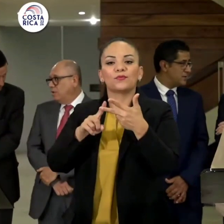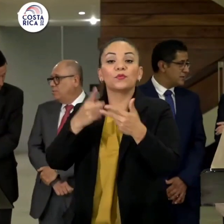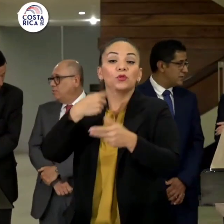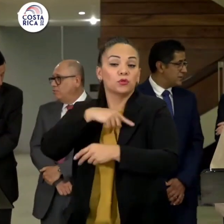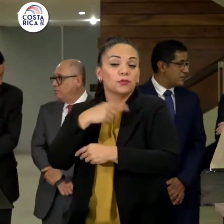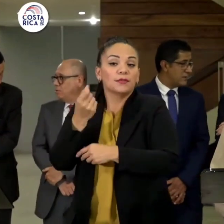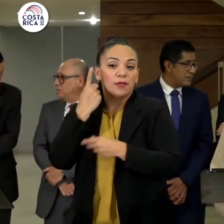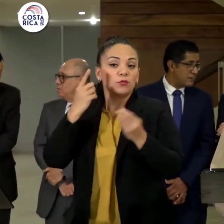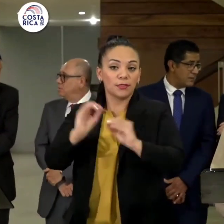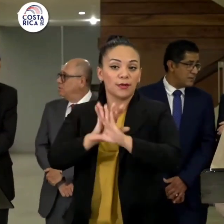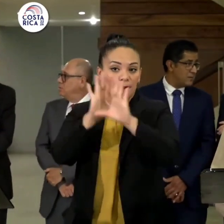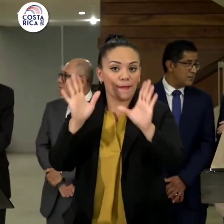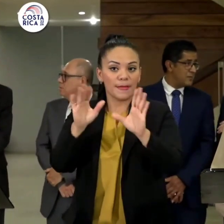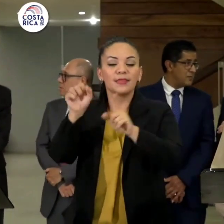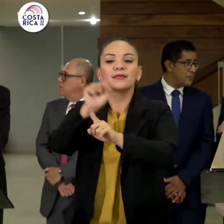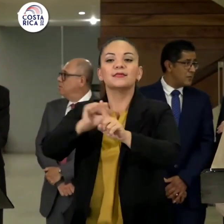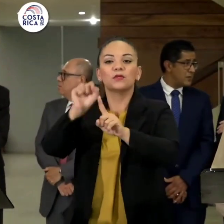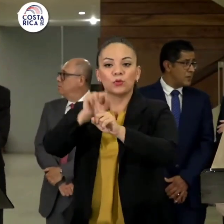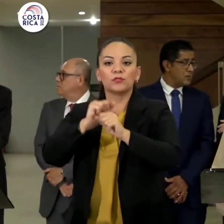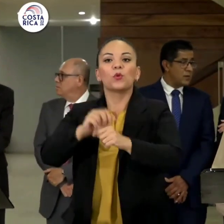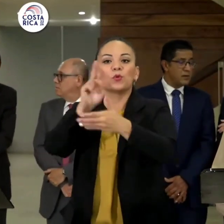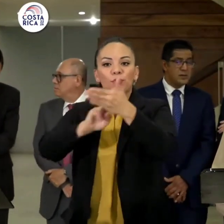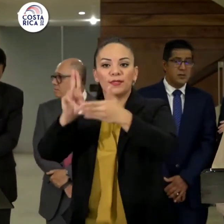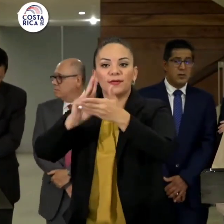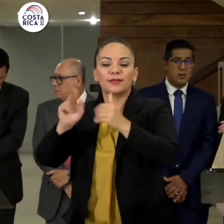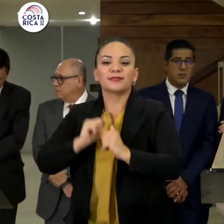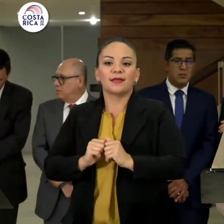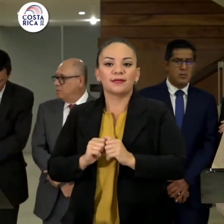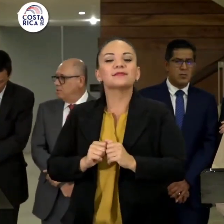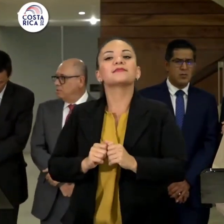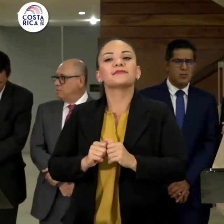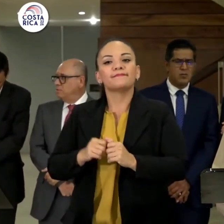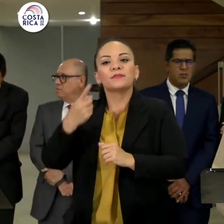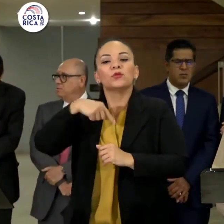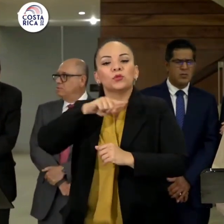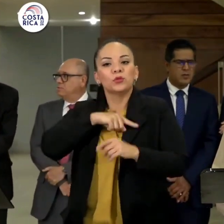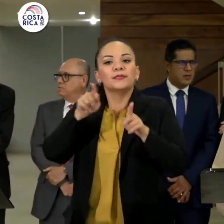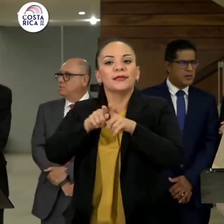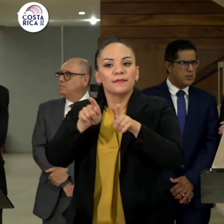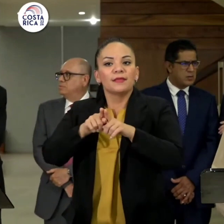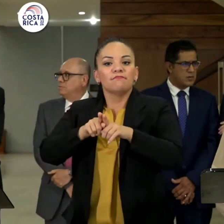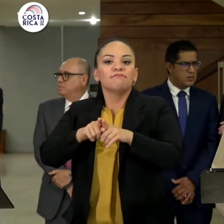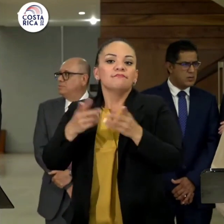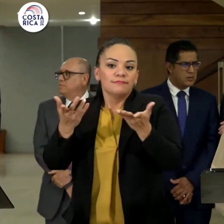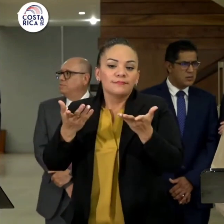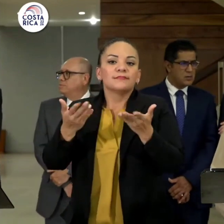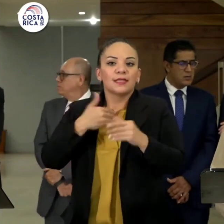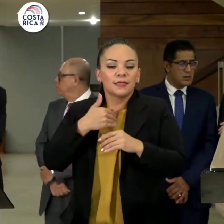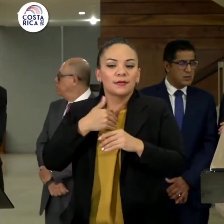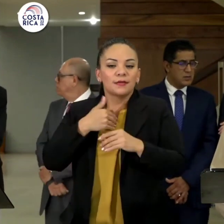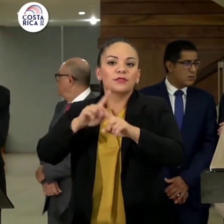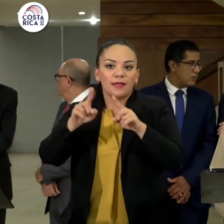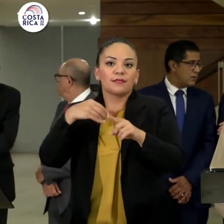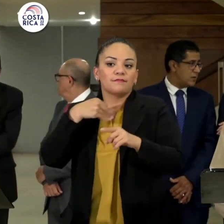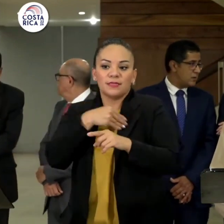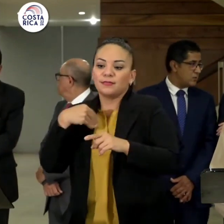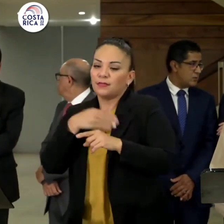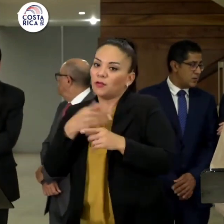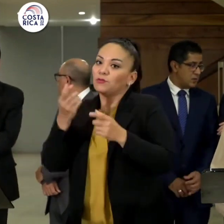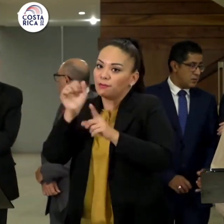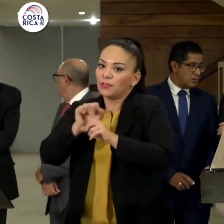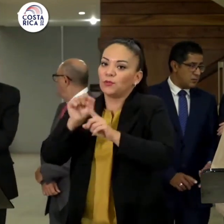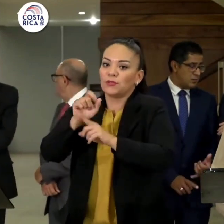entendemos perfectamente la situación de las universidades, la tenemos también en diversos ministerios, también en el gobierno,